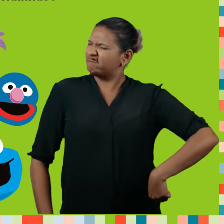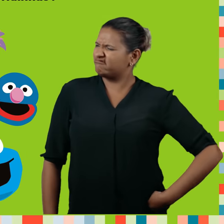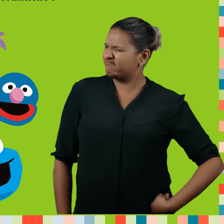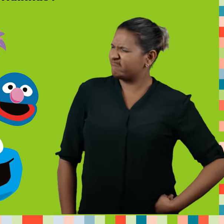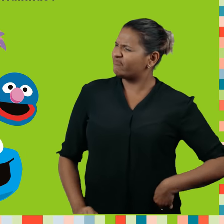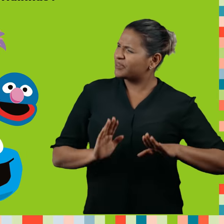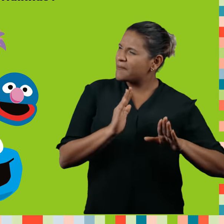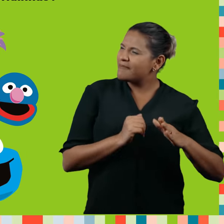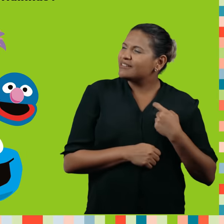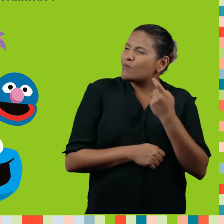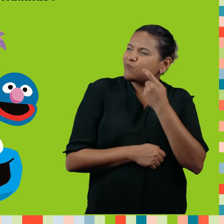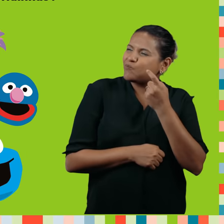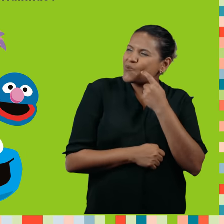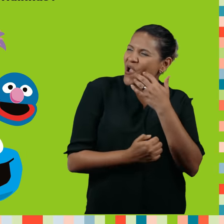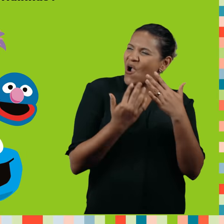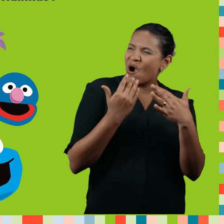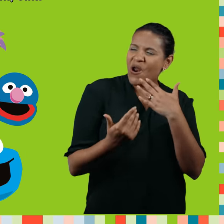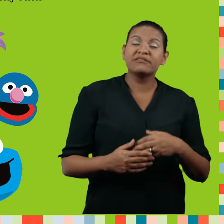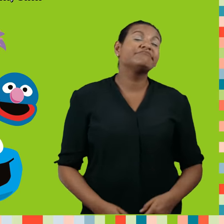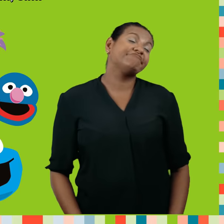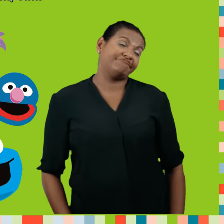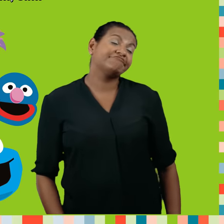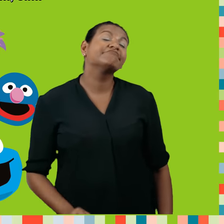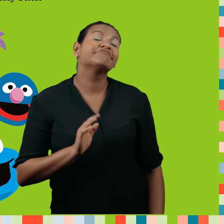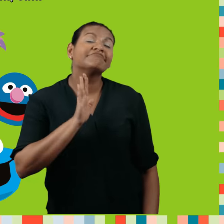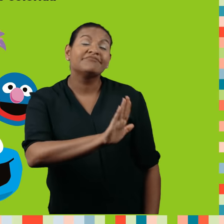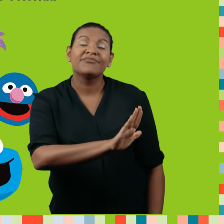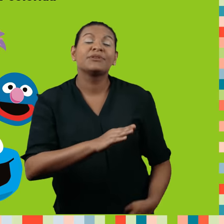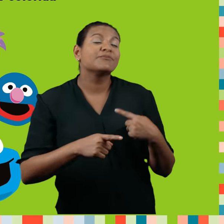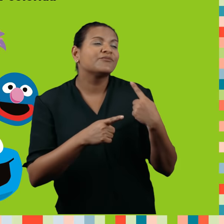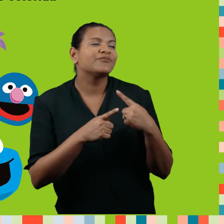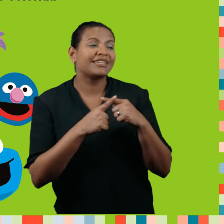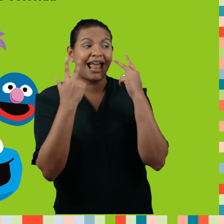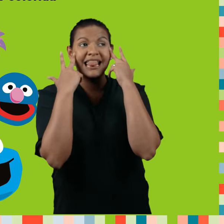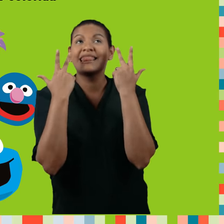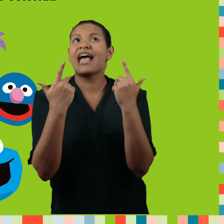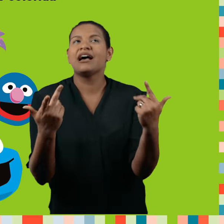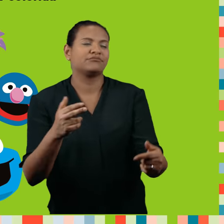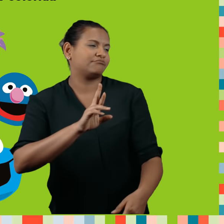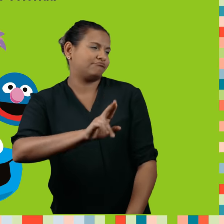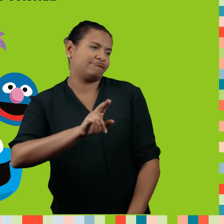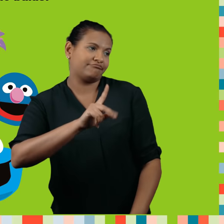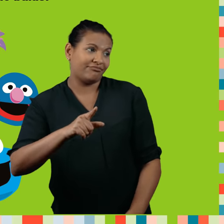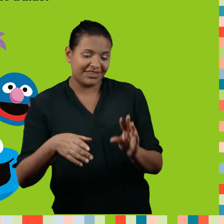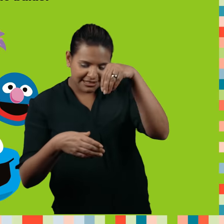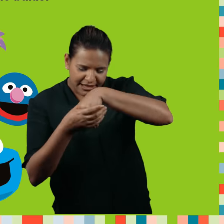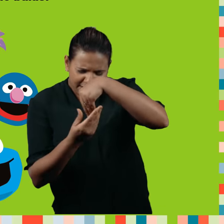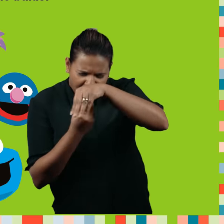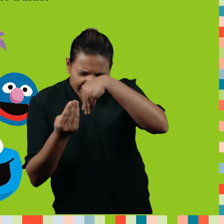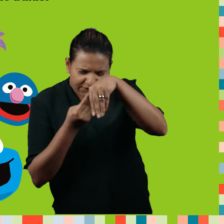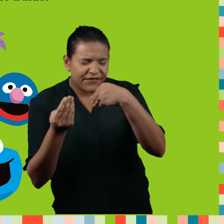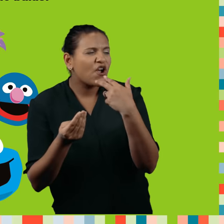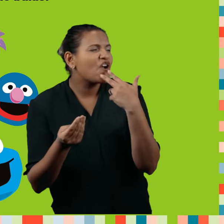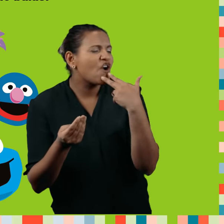Ué? Mas não são coloridinhas? Sim. Mas aqui ela não é naturalmente colorida. Eles colocam